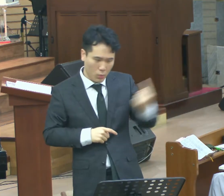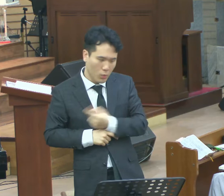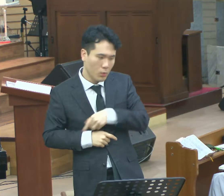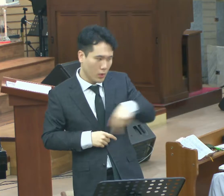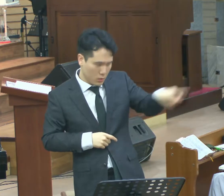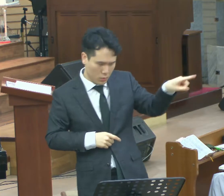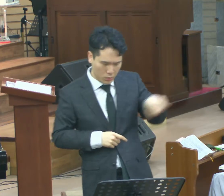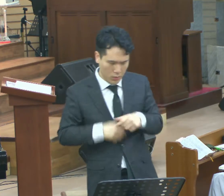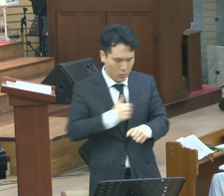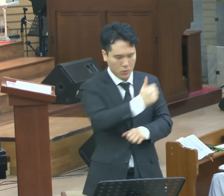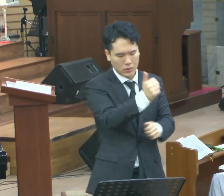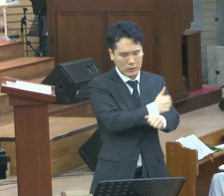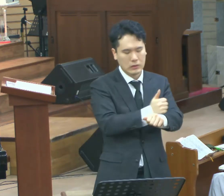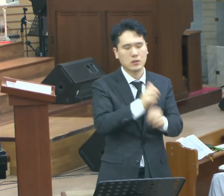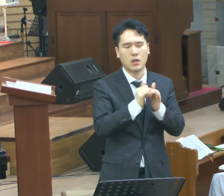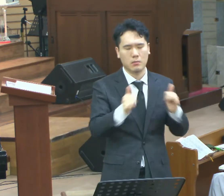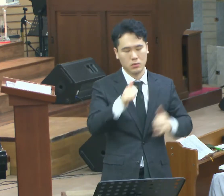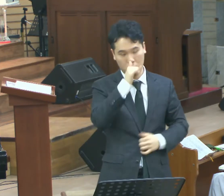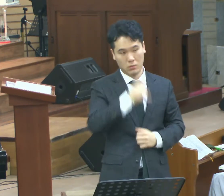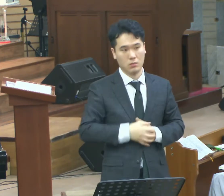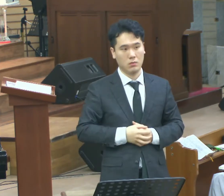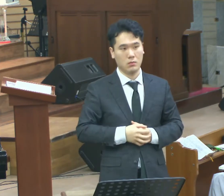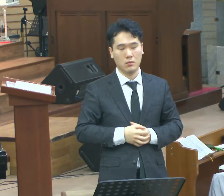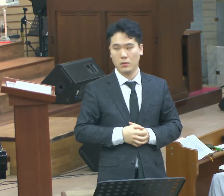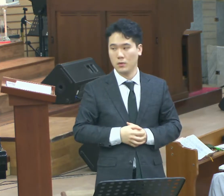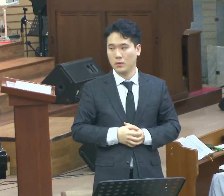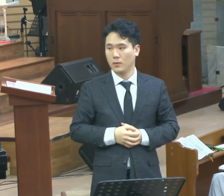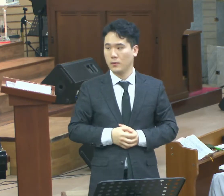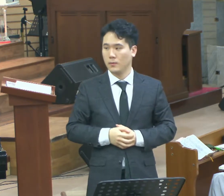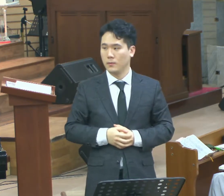안 죽었어요. 더 건강했어요.